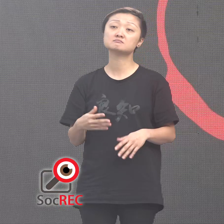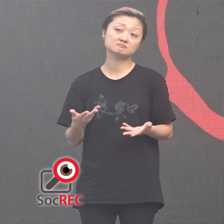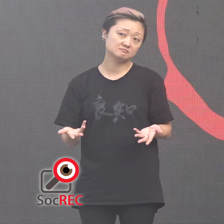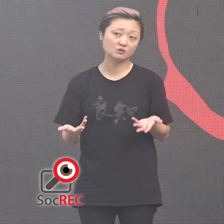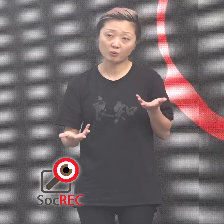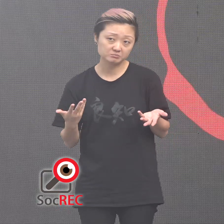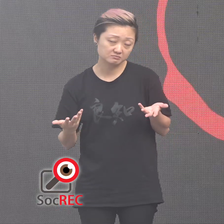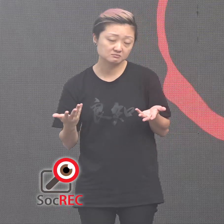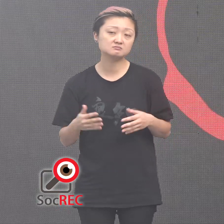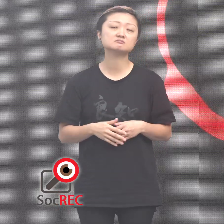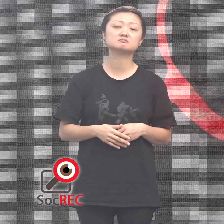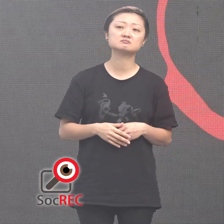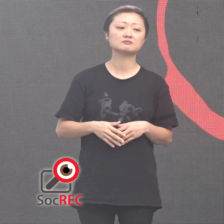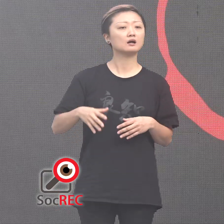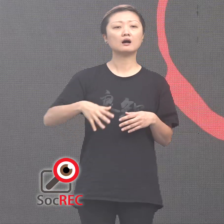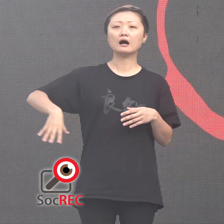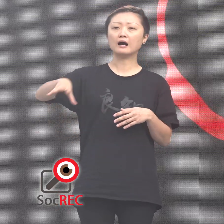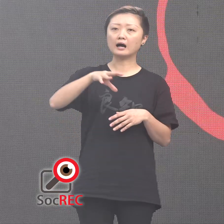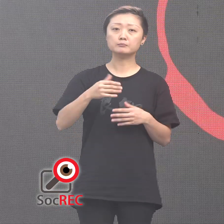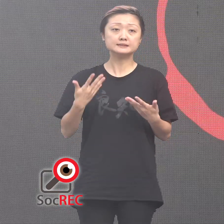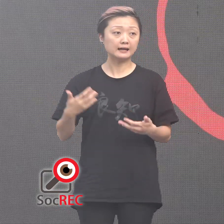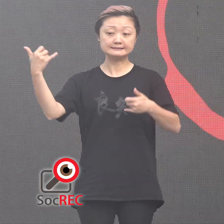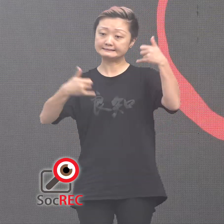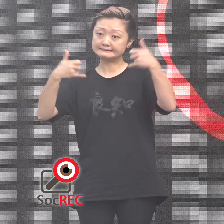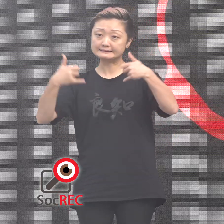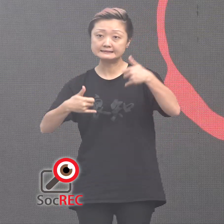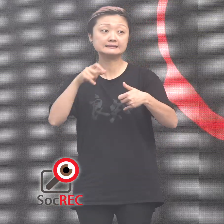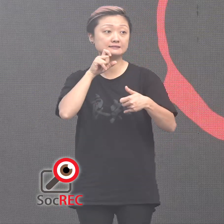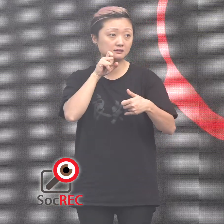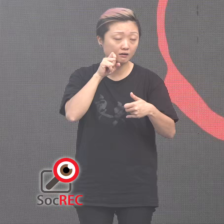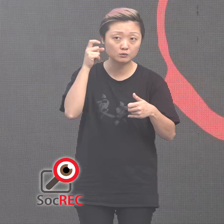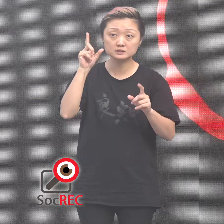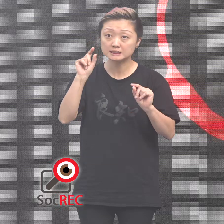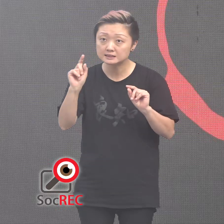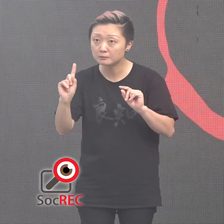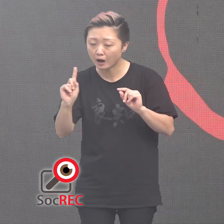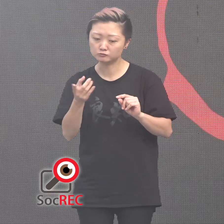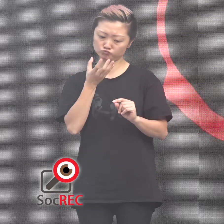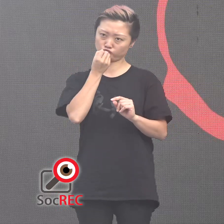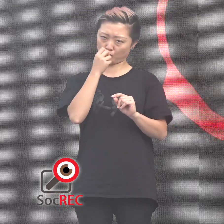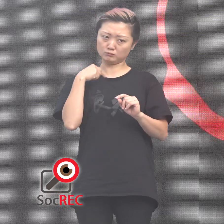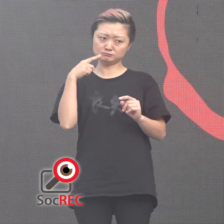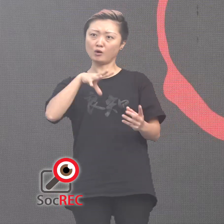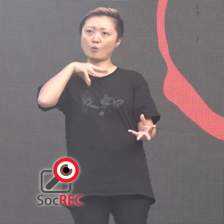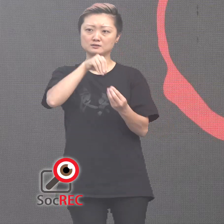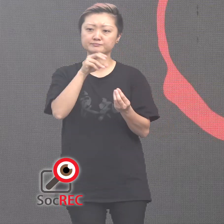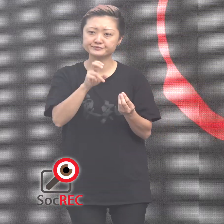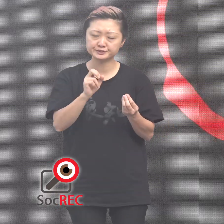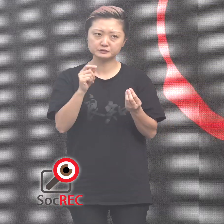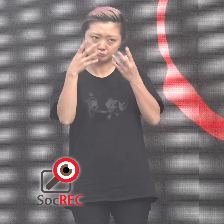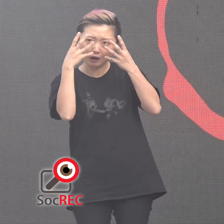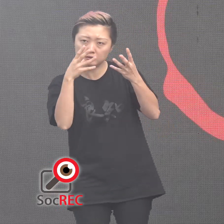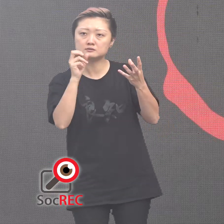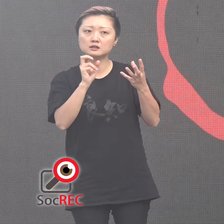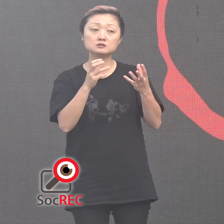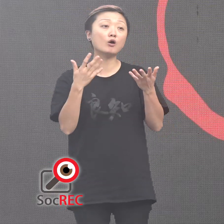地的工作上面，大家坐在這裡都一定是關心這個城市的朋友，特別很多是年